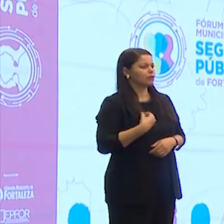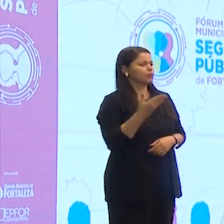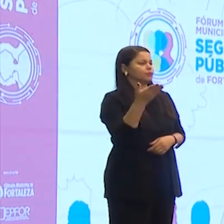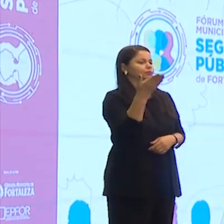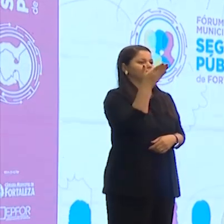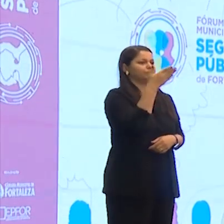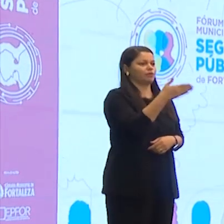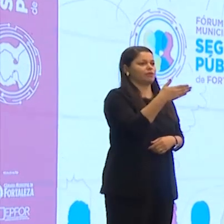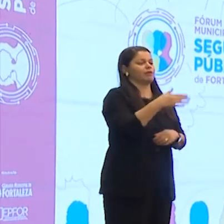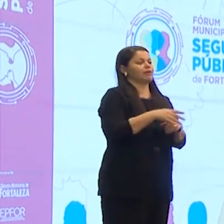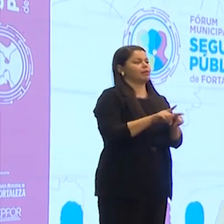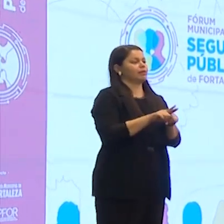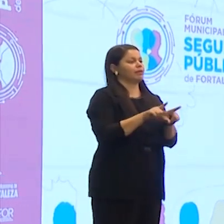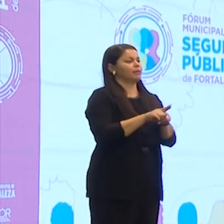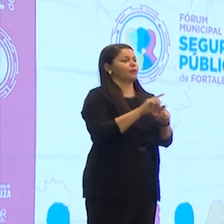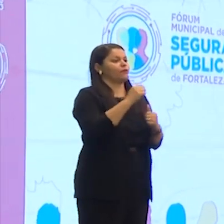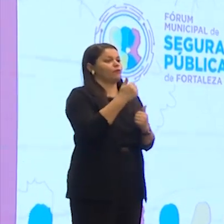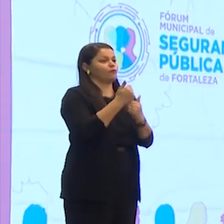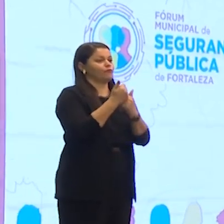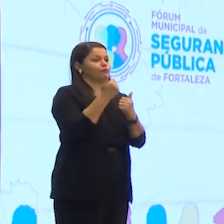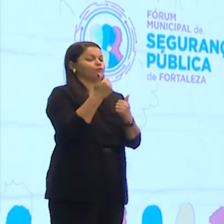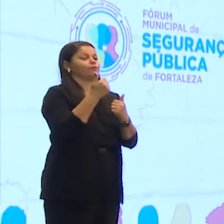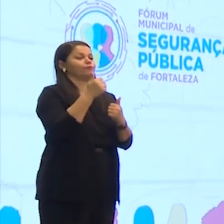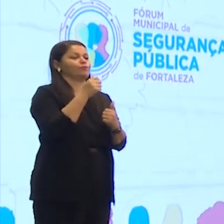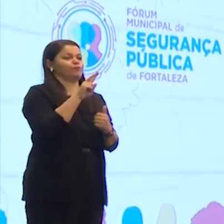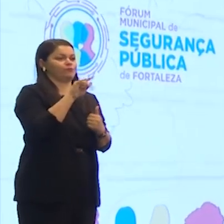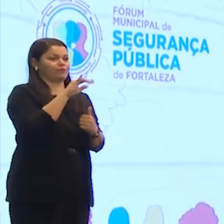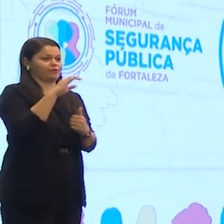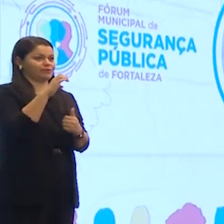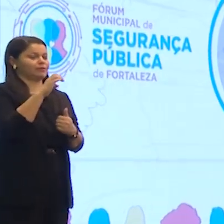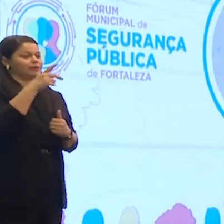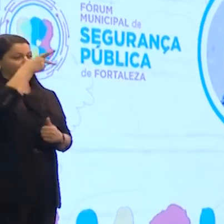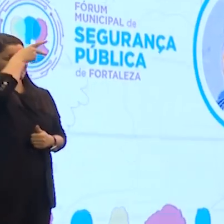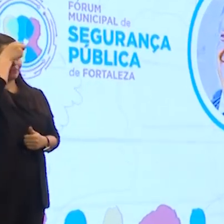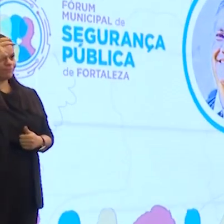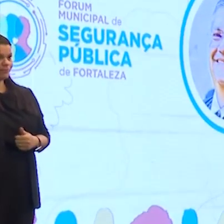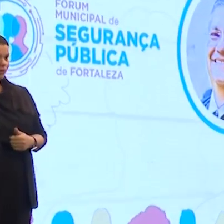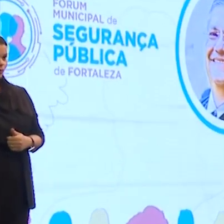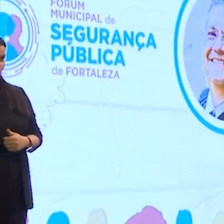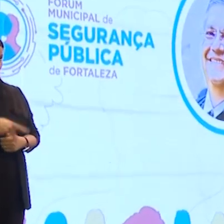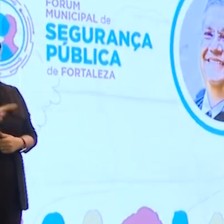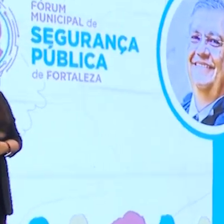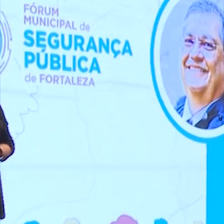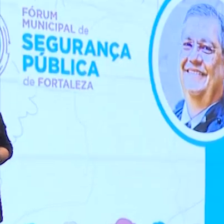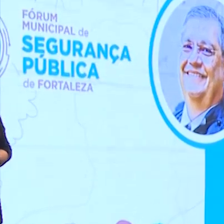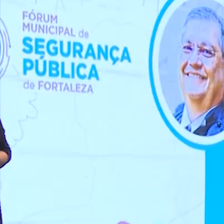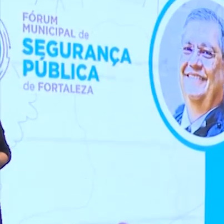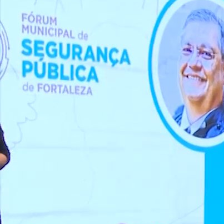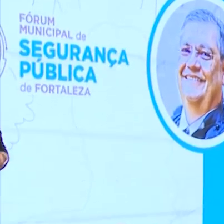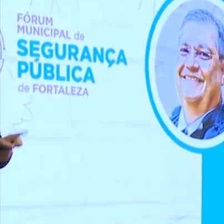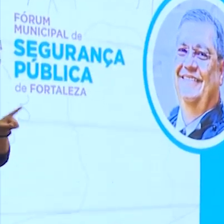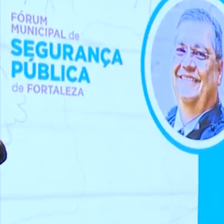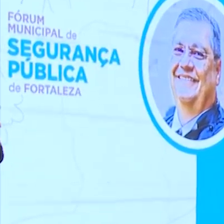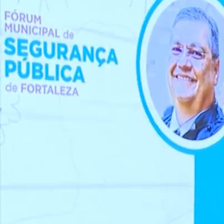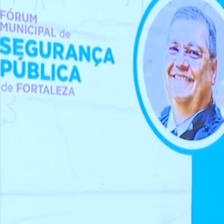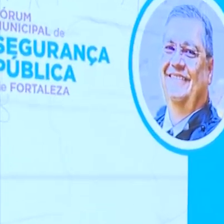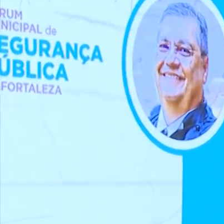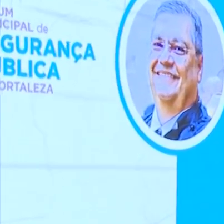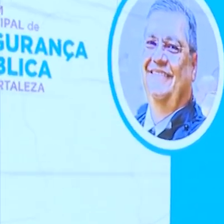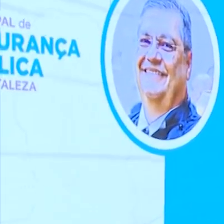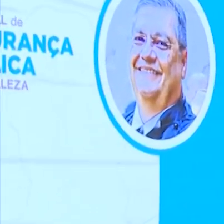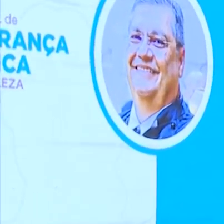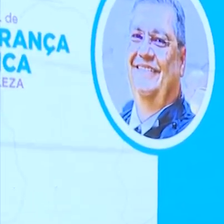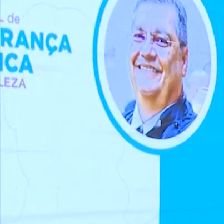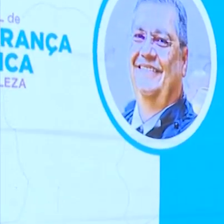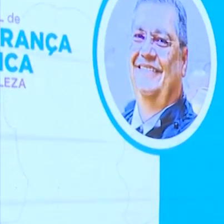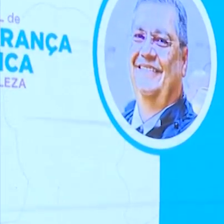é o vice-prefeito de Fortaleza, e representa aqui o prefeito Sarto, também meu amigo muito querido, e que